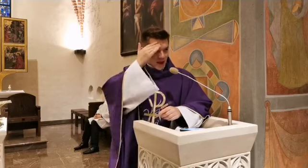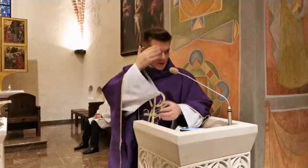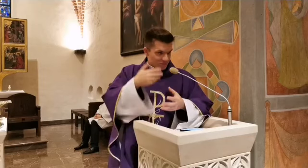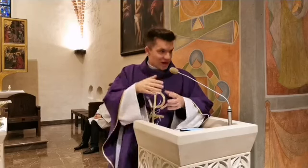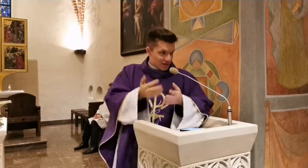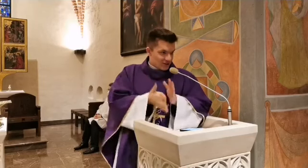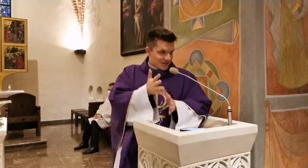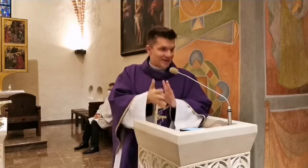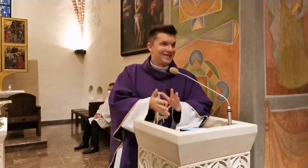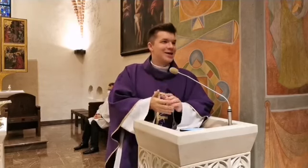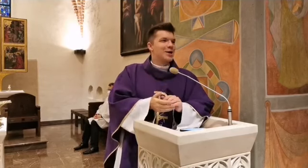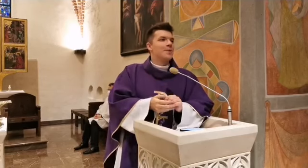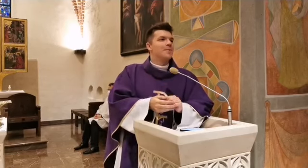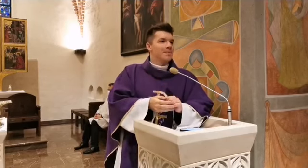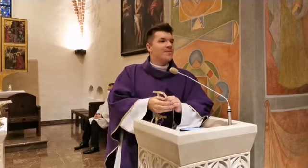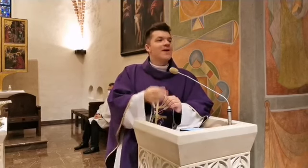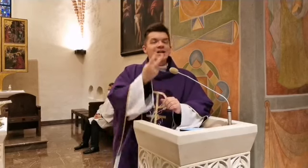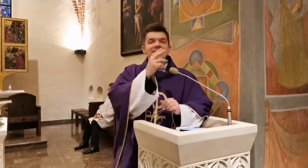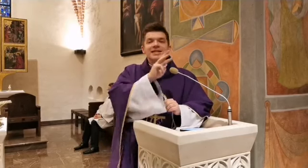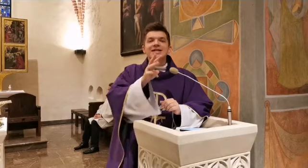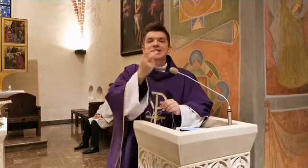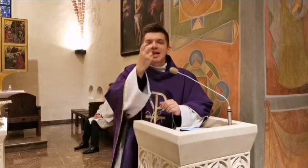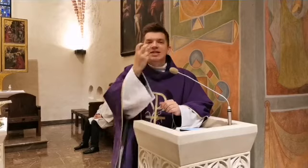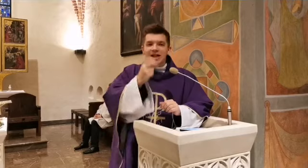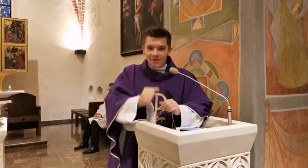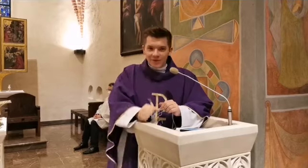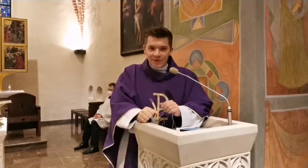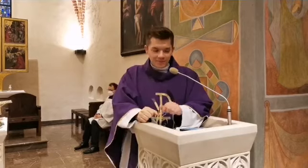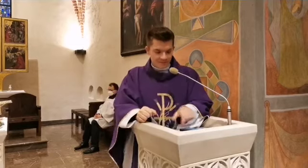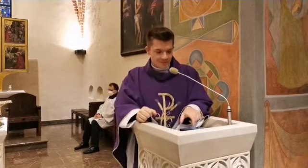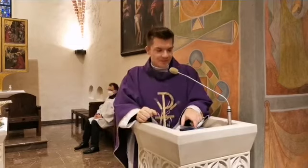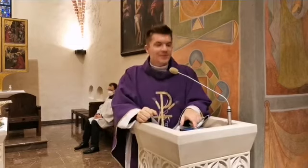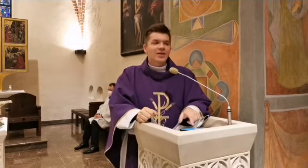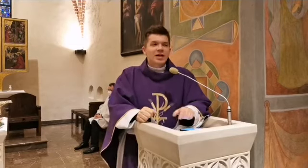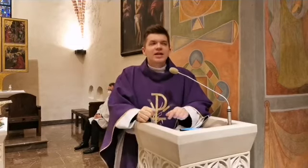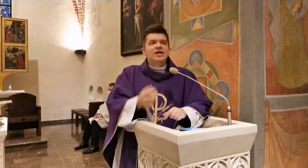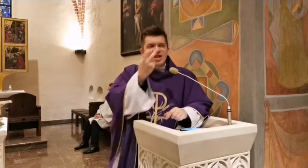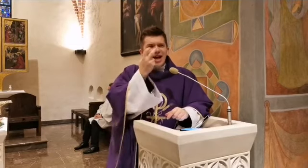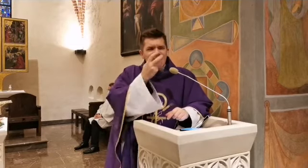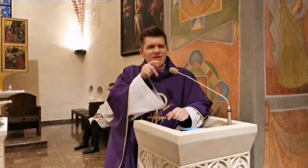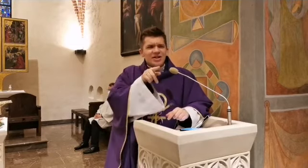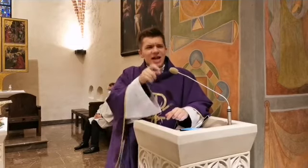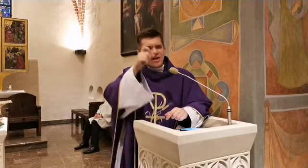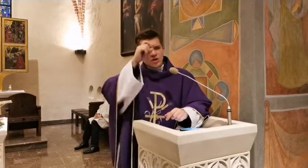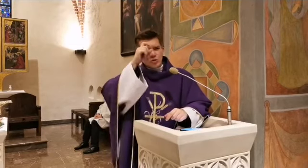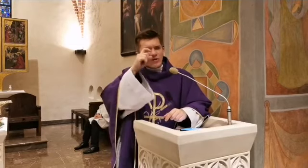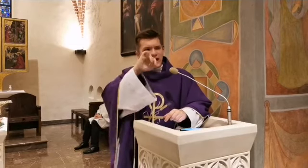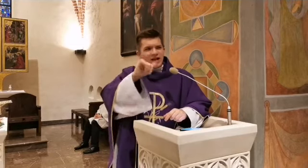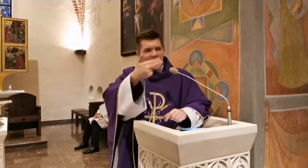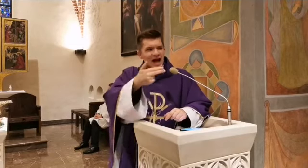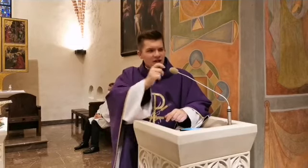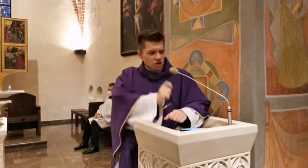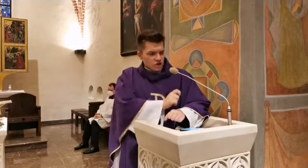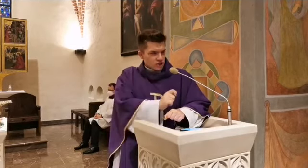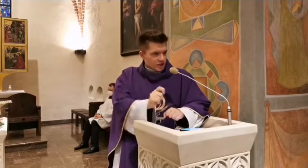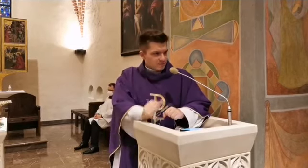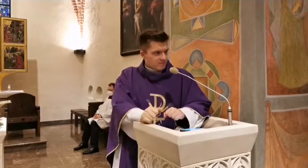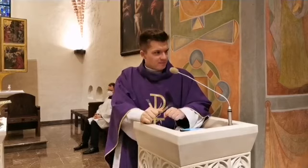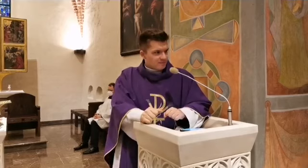nie umiałem migać, was zaciekawiły. Ciekawy ten człowiek,